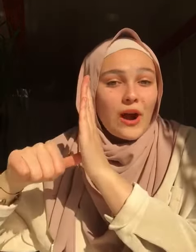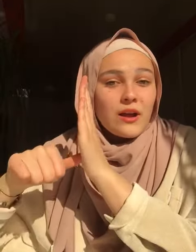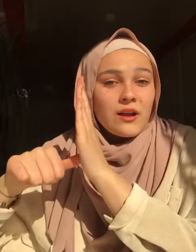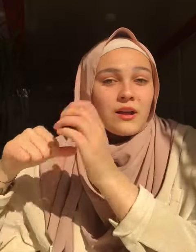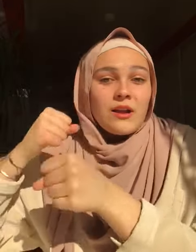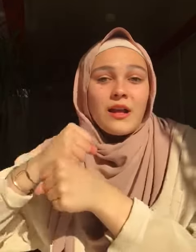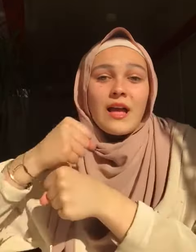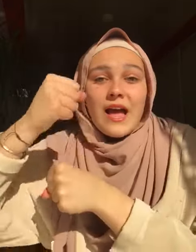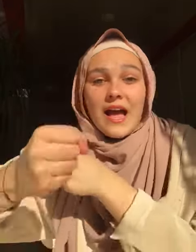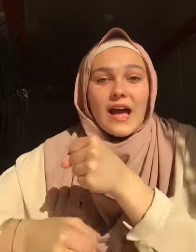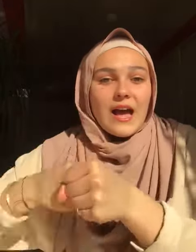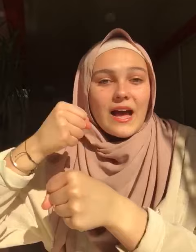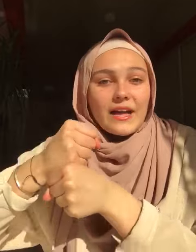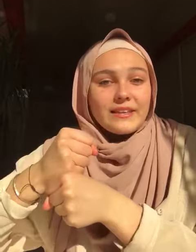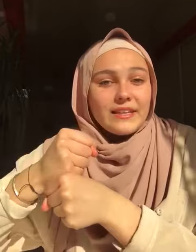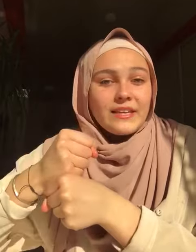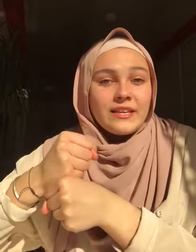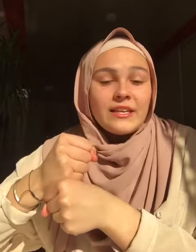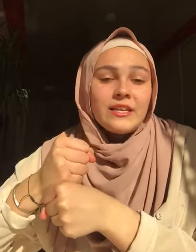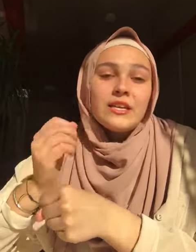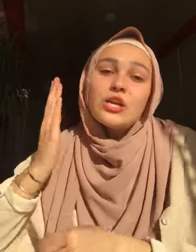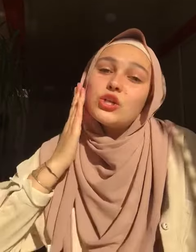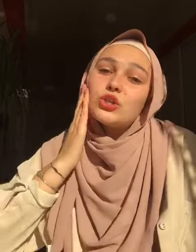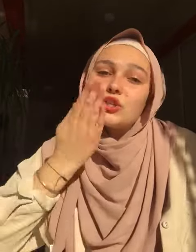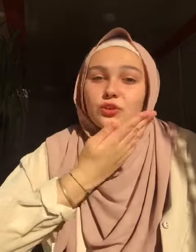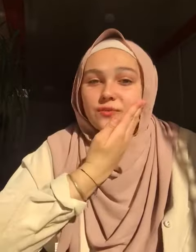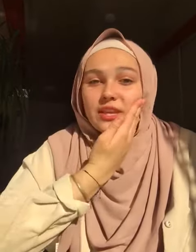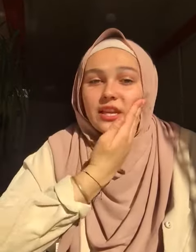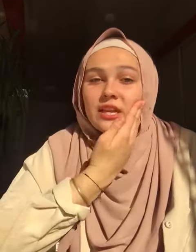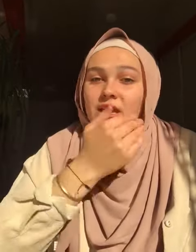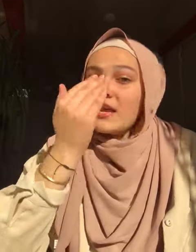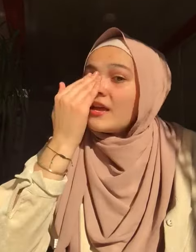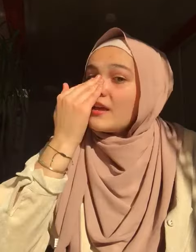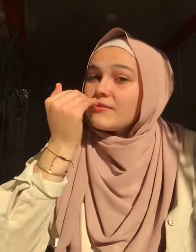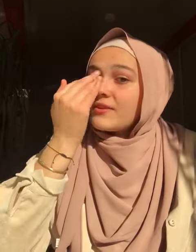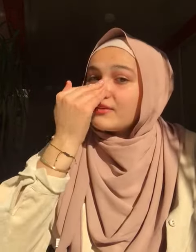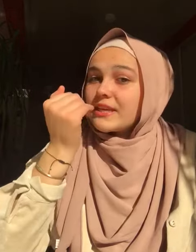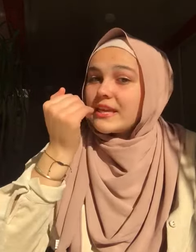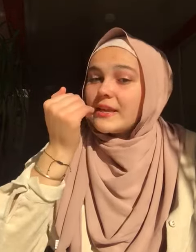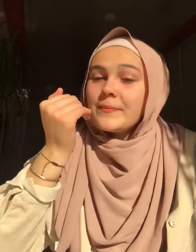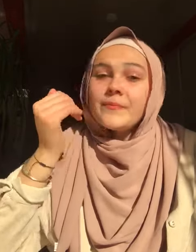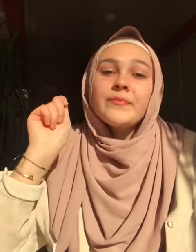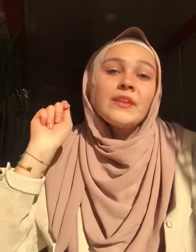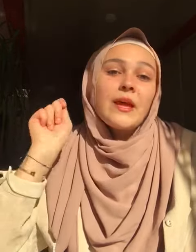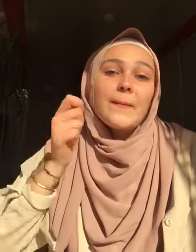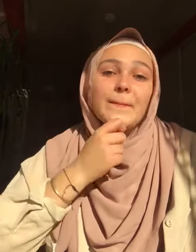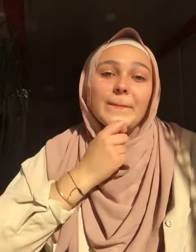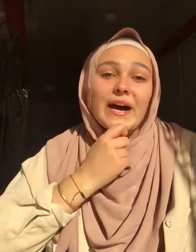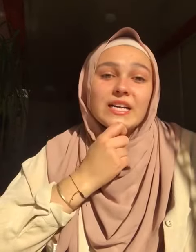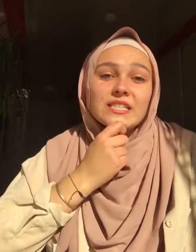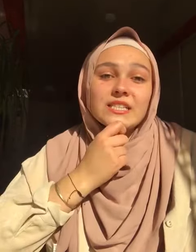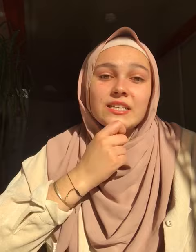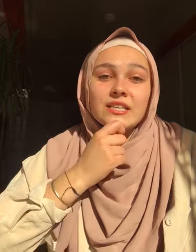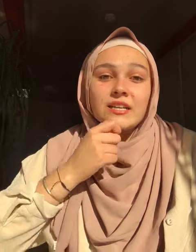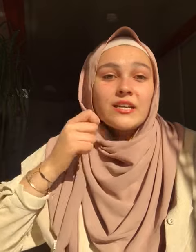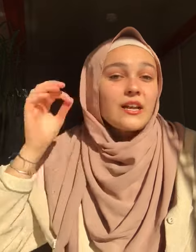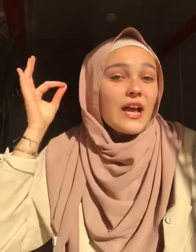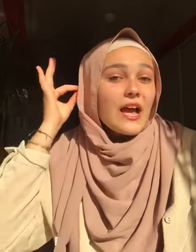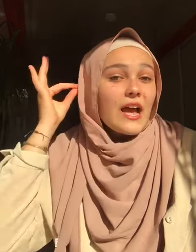mois, année, janvier, février, mars.